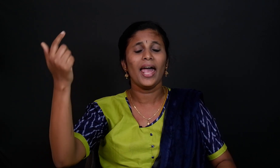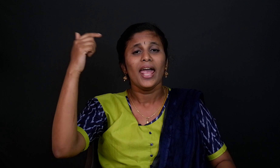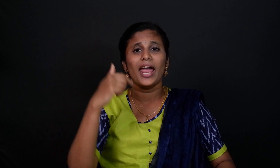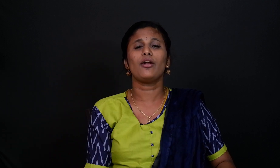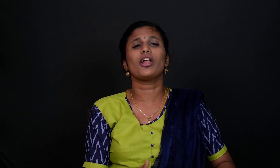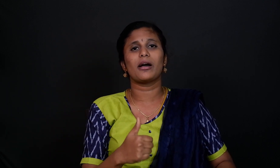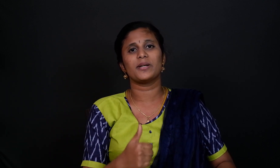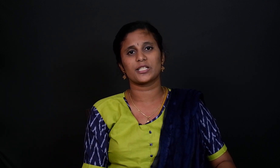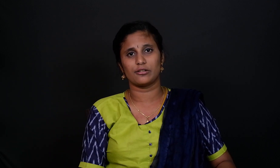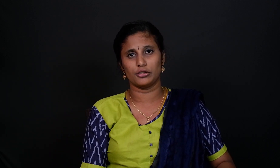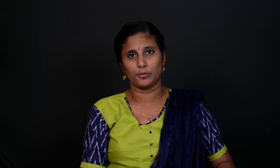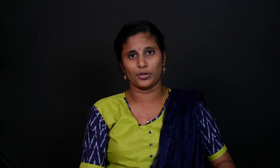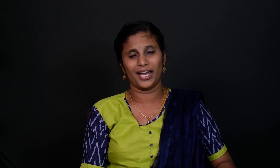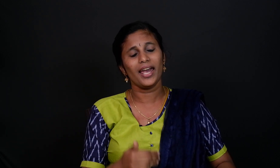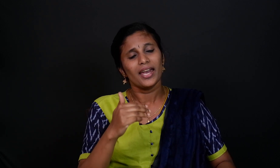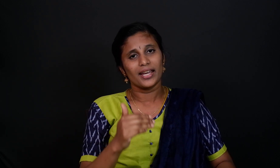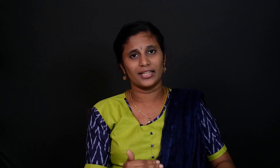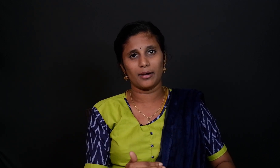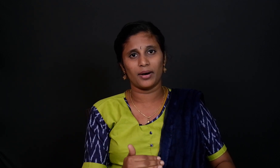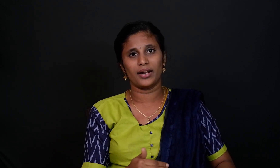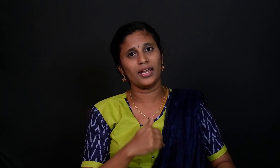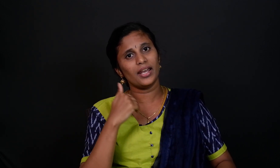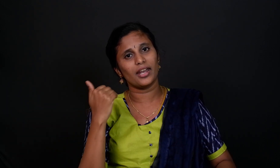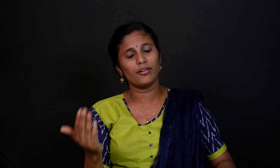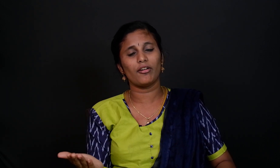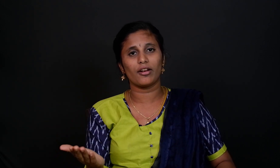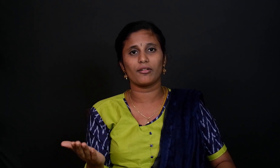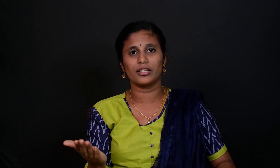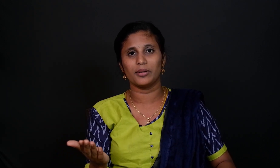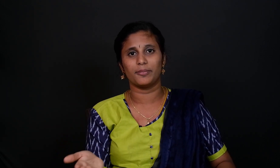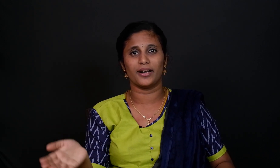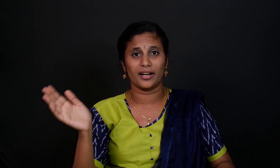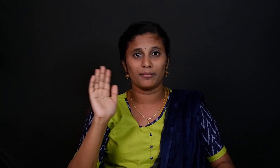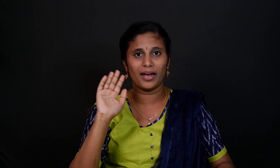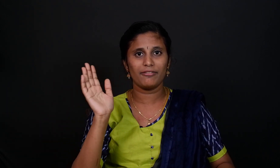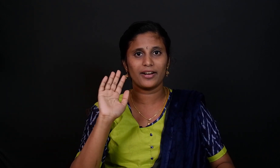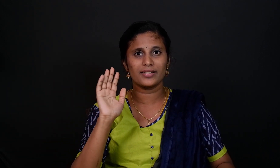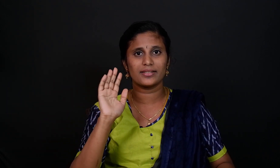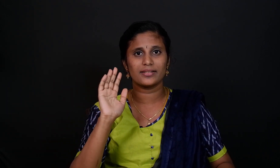என்னோட கமெண்ட் செக்ஷன் வந்து போடுங்க. இதே மாதிரி இன்னொரு வீடியோல உங்களை வந்து மீட் பண்றேன். பை ஃப்ரெண்ட்ஸ்.